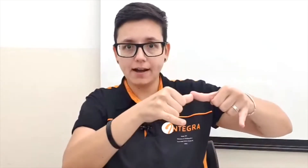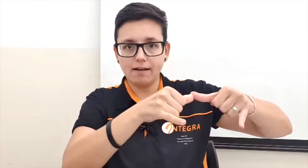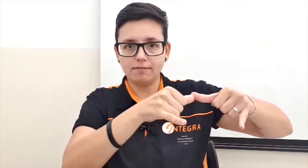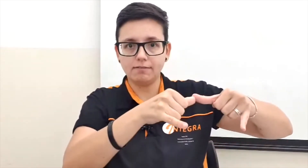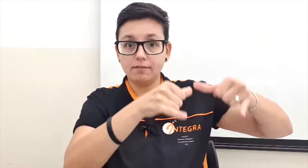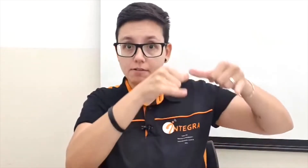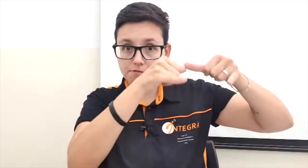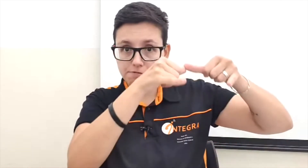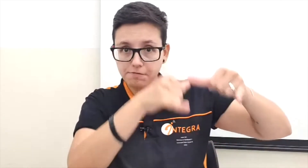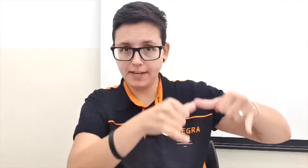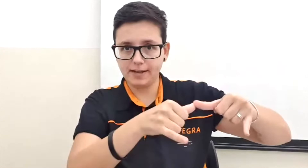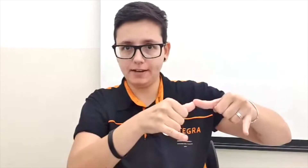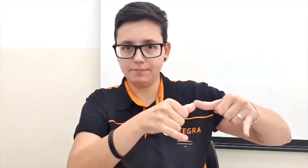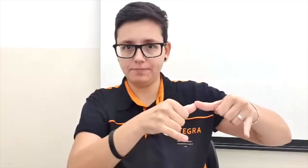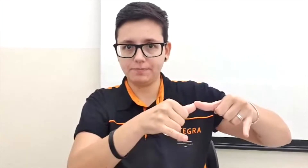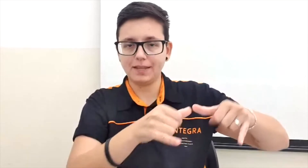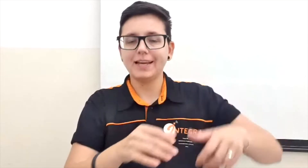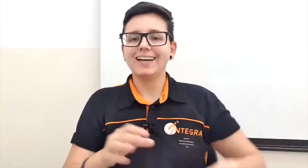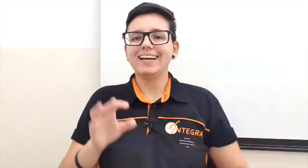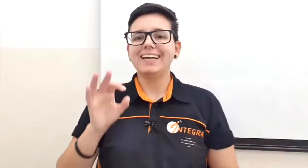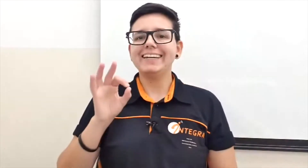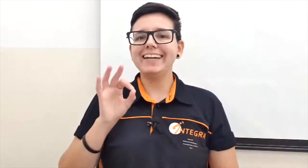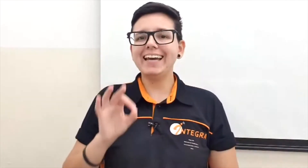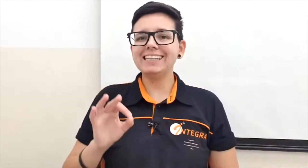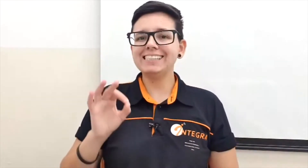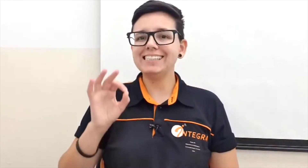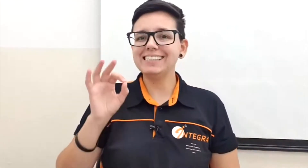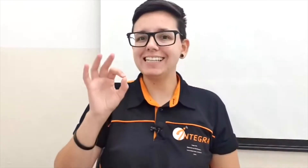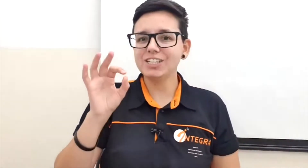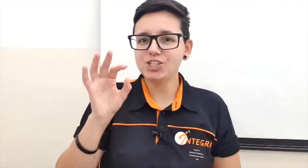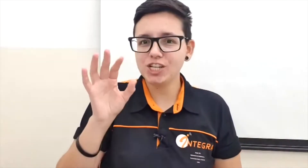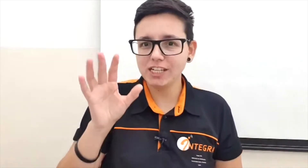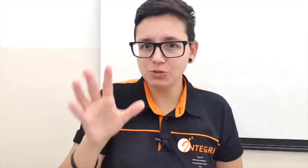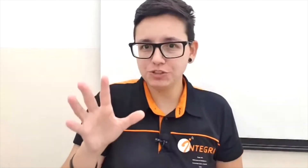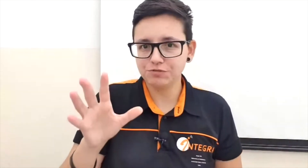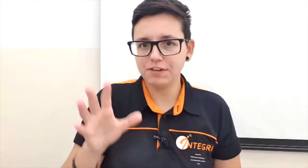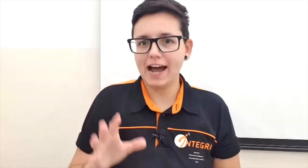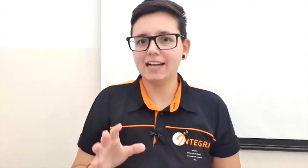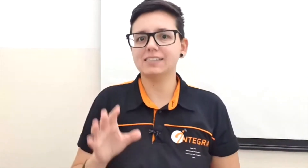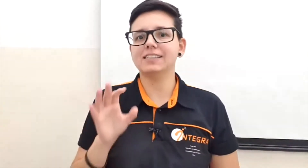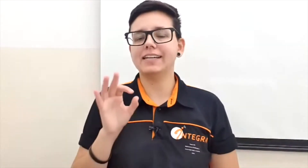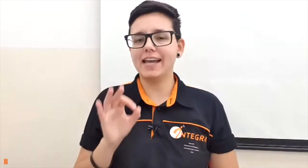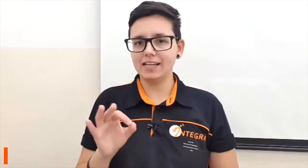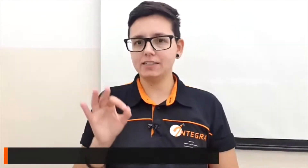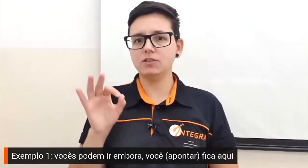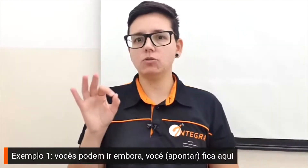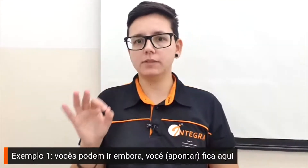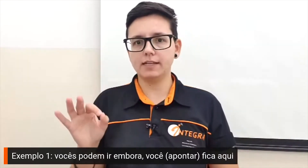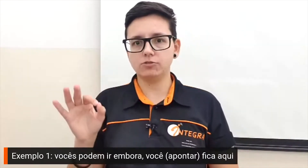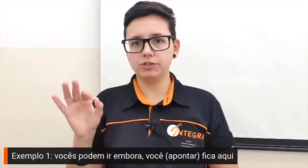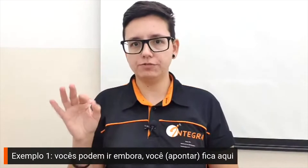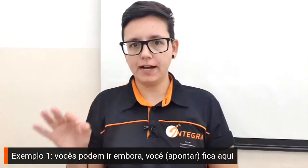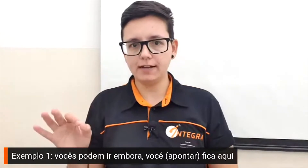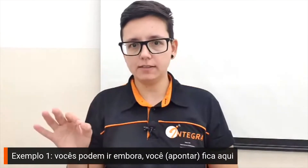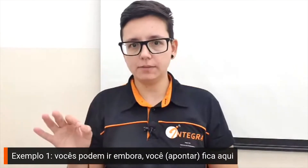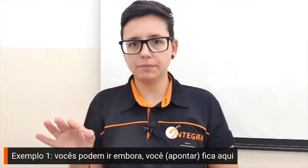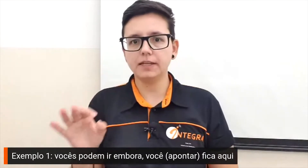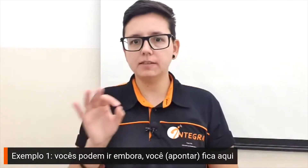fica. Fica. Nesse sentido de frase, nesse contexto de frase,